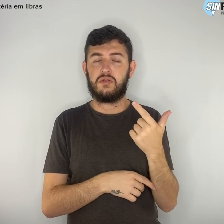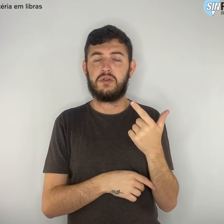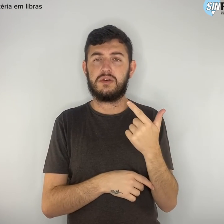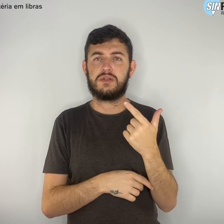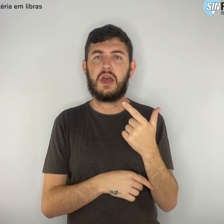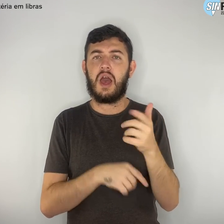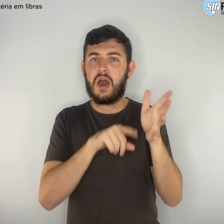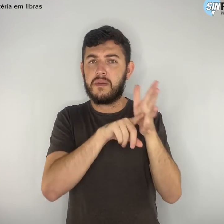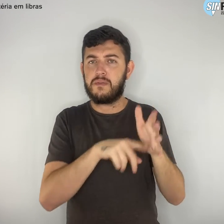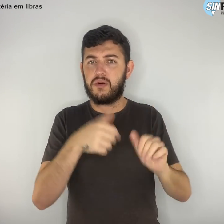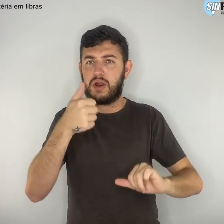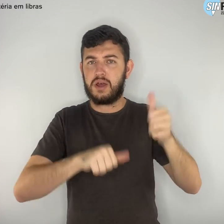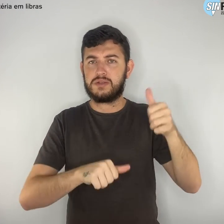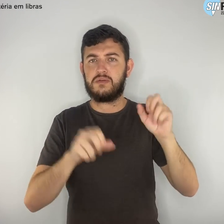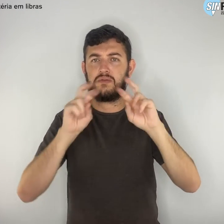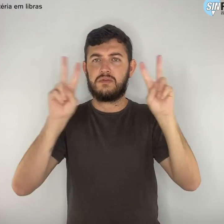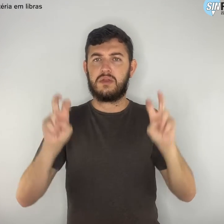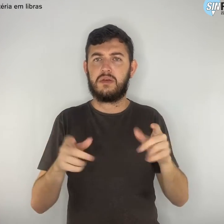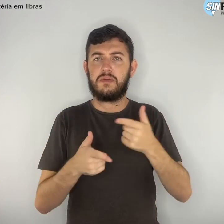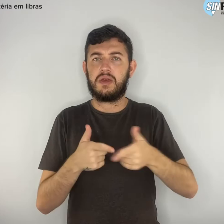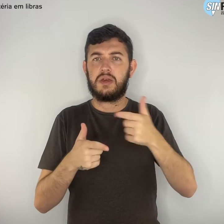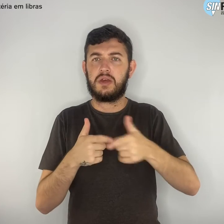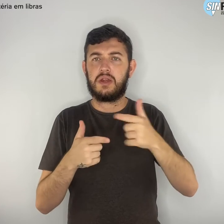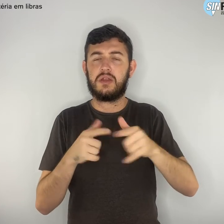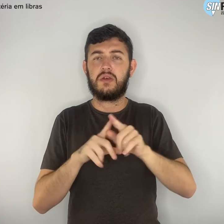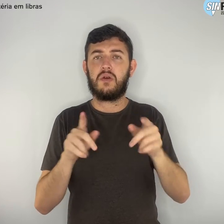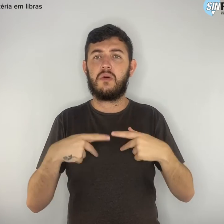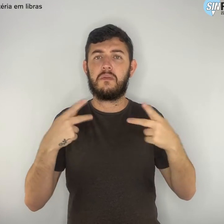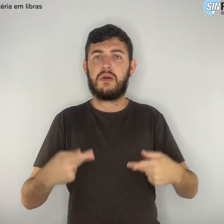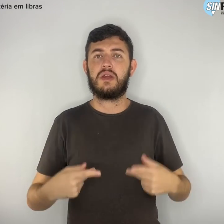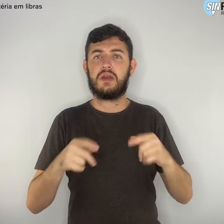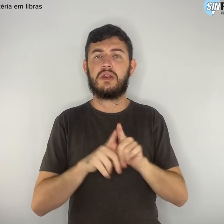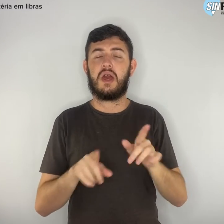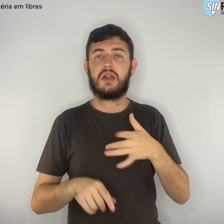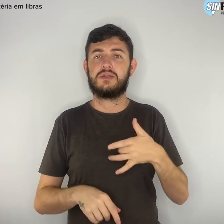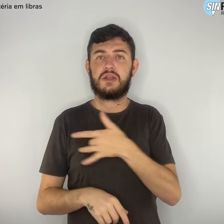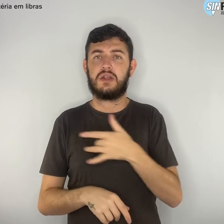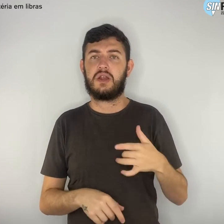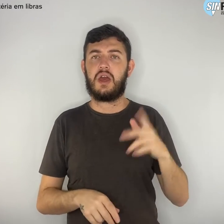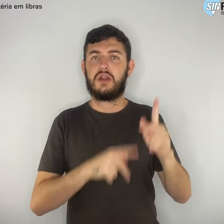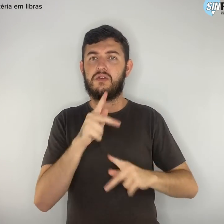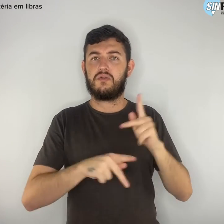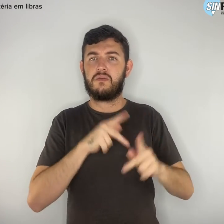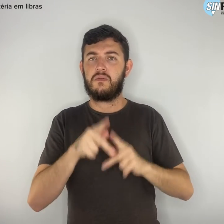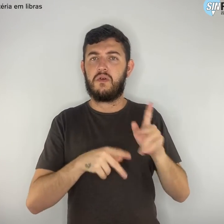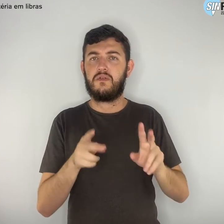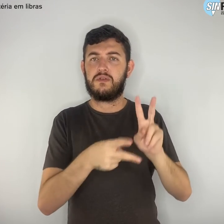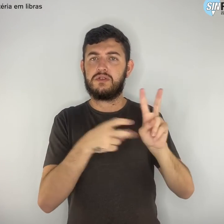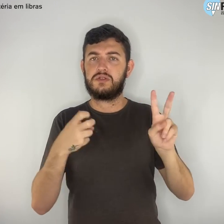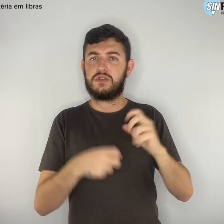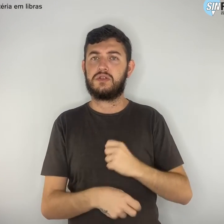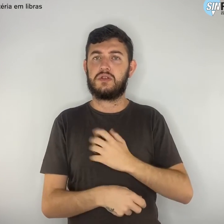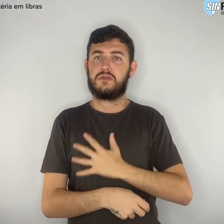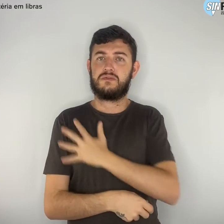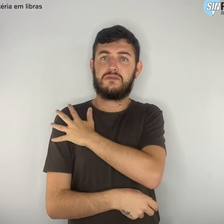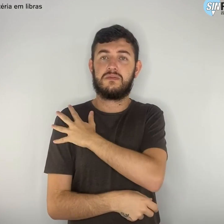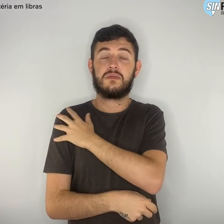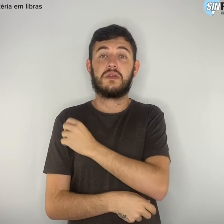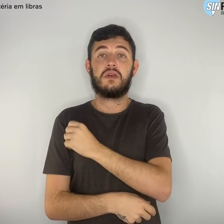de crise humanitária e sanitária do povo Yanomami. A ministra da Saúde, Nízia